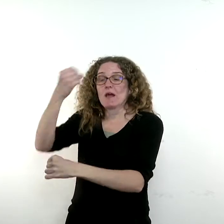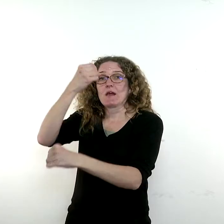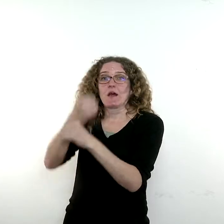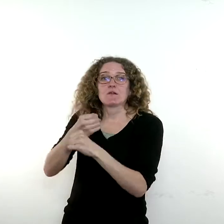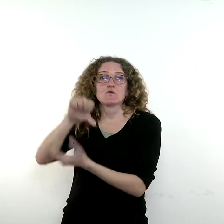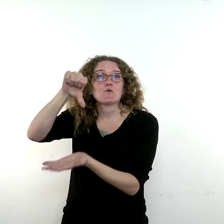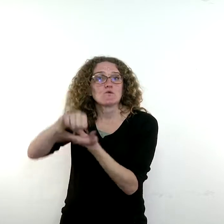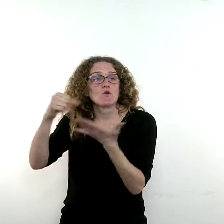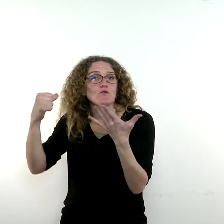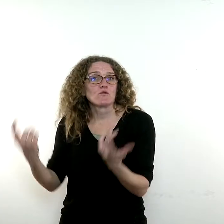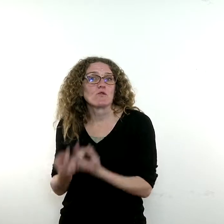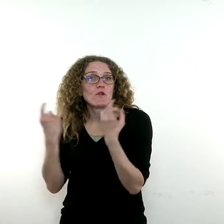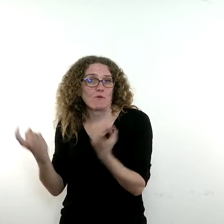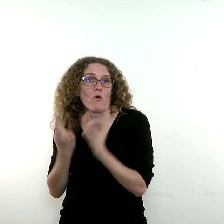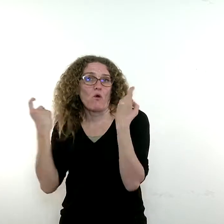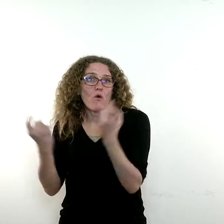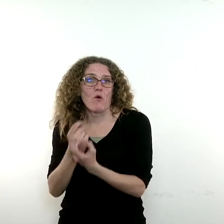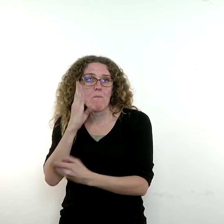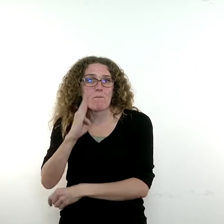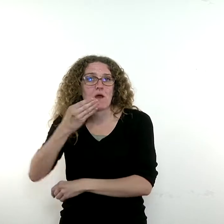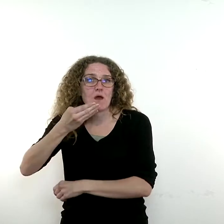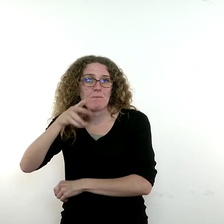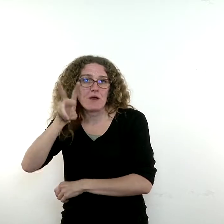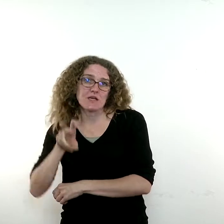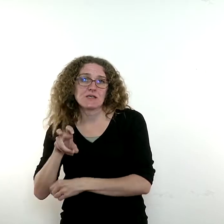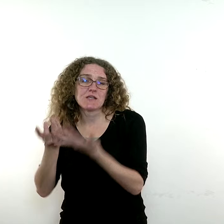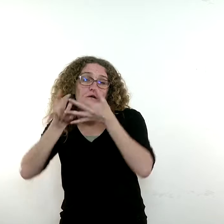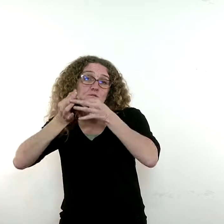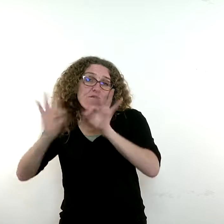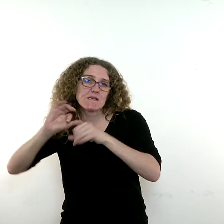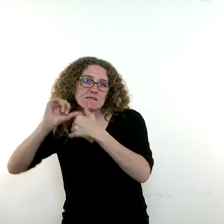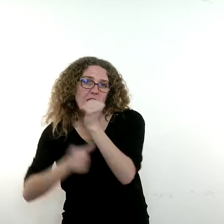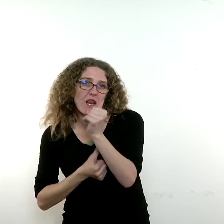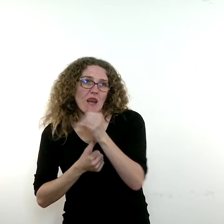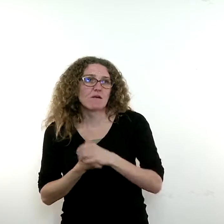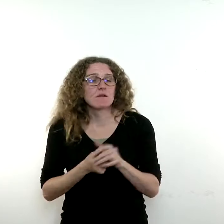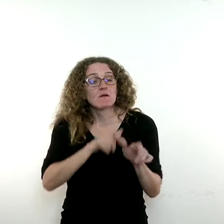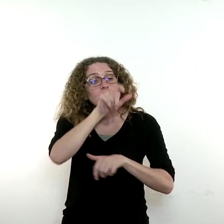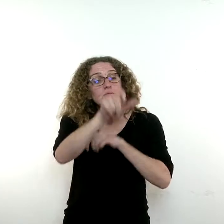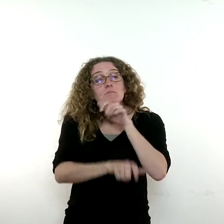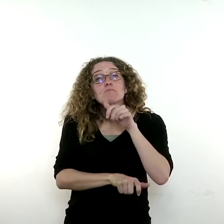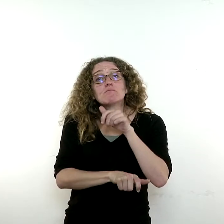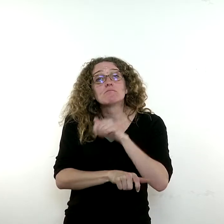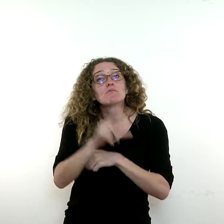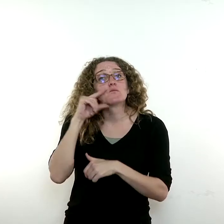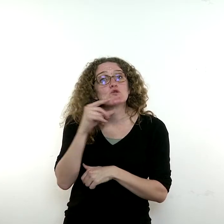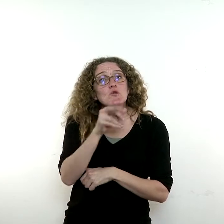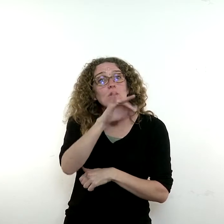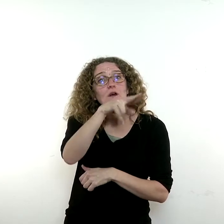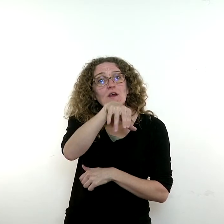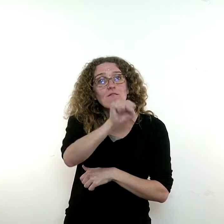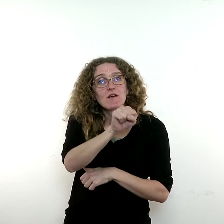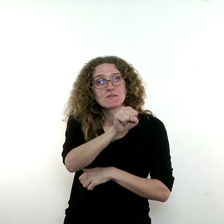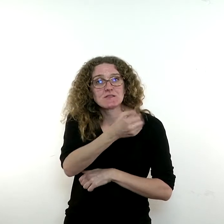freestyle. Alors, je vais donner la parole au rapporteur, l'adjoint Patrick Rivas, adjoint au sport, mais